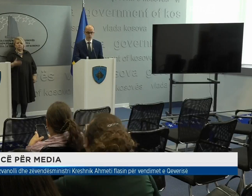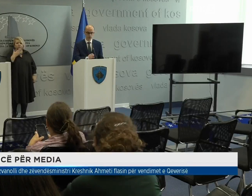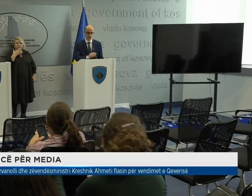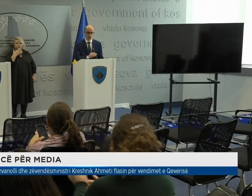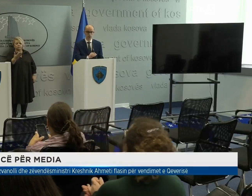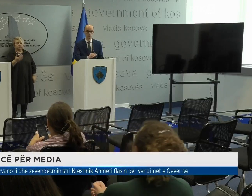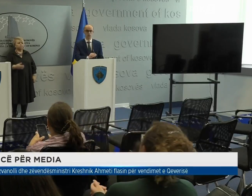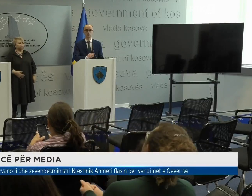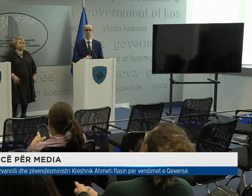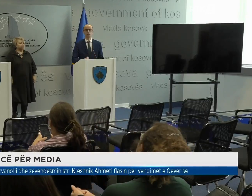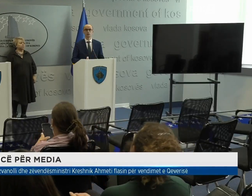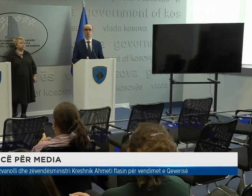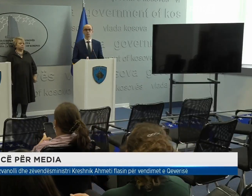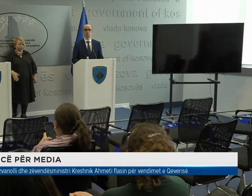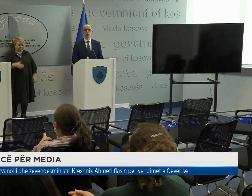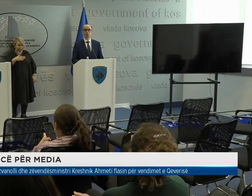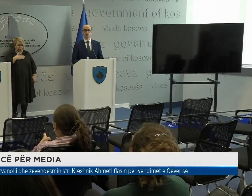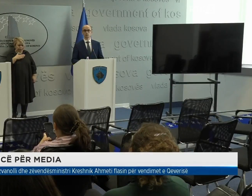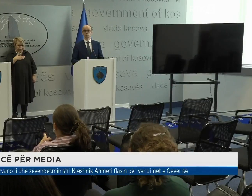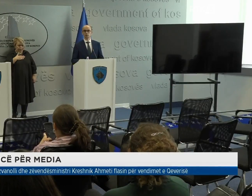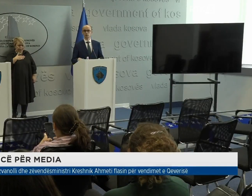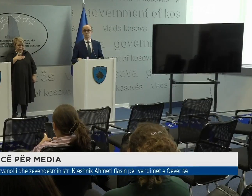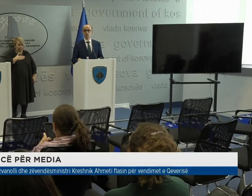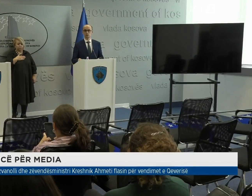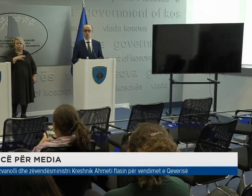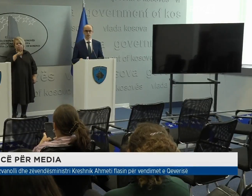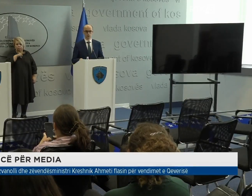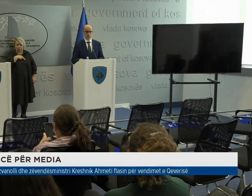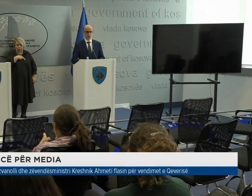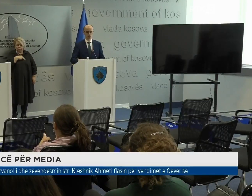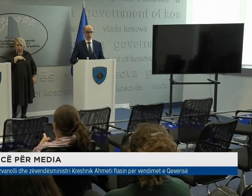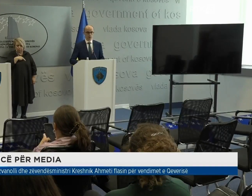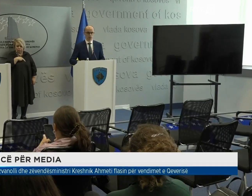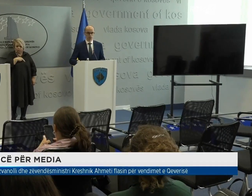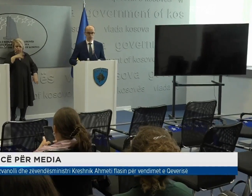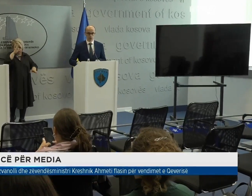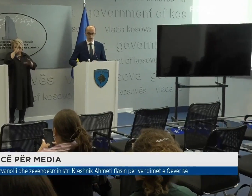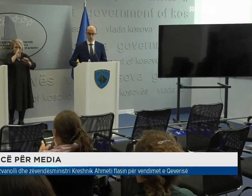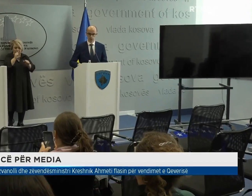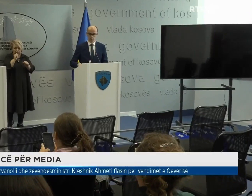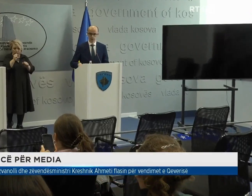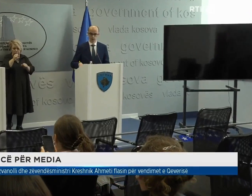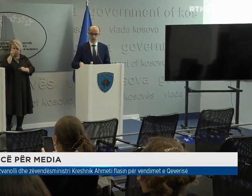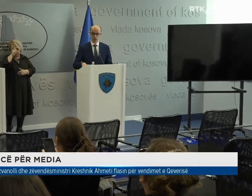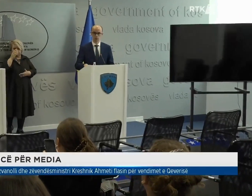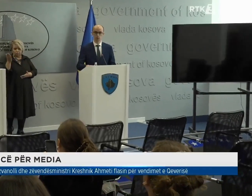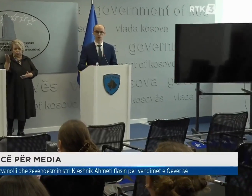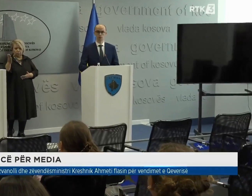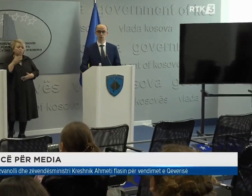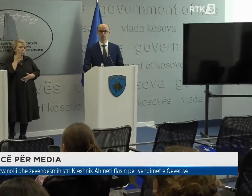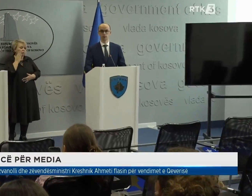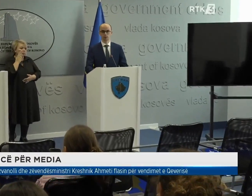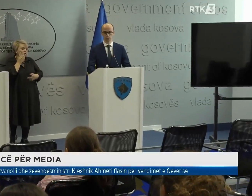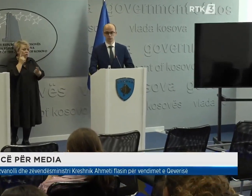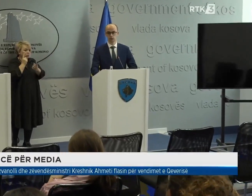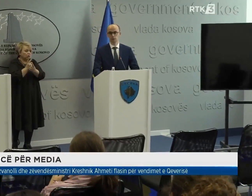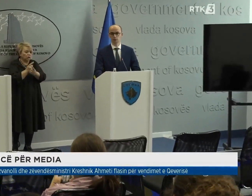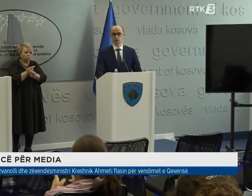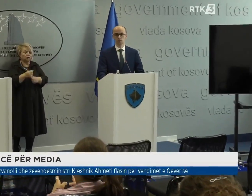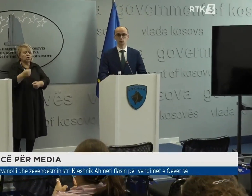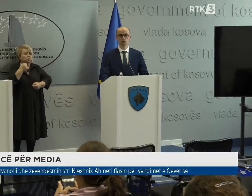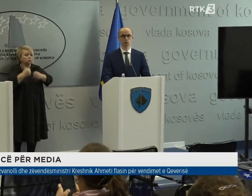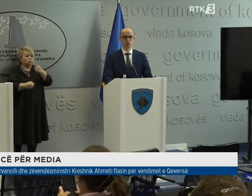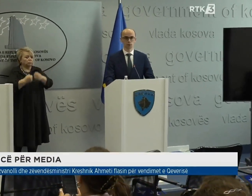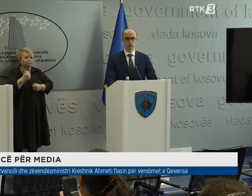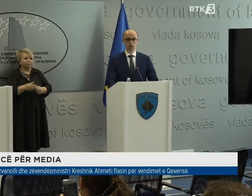për pyetjen. Ne llogari e përgjegjësi pse ambasadori i Serbisë në SBA takohet me një terrorist dhe